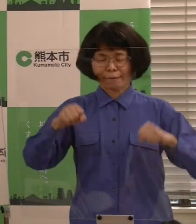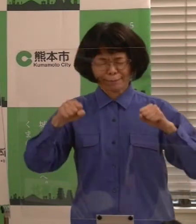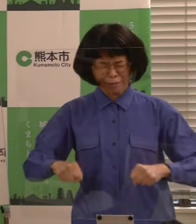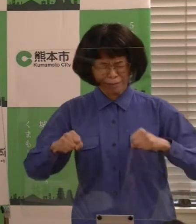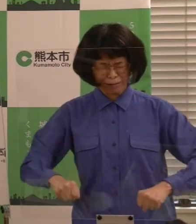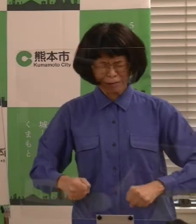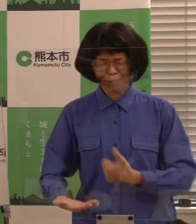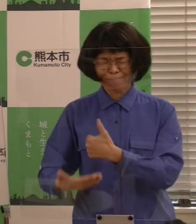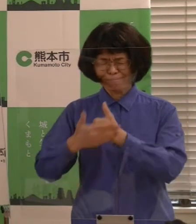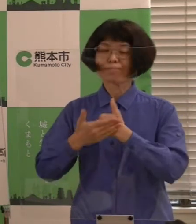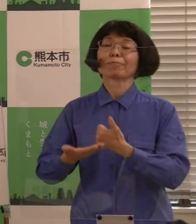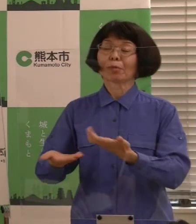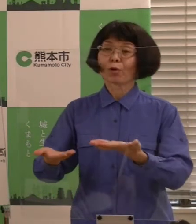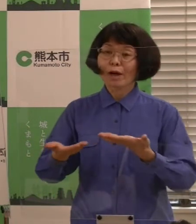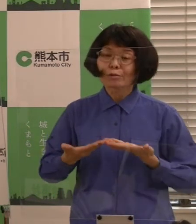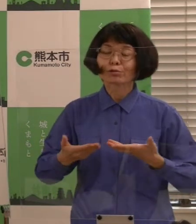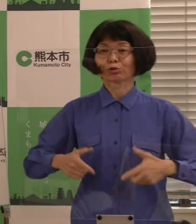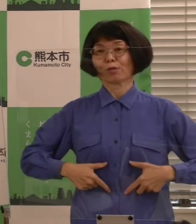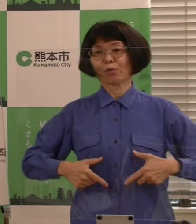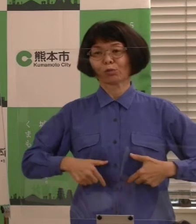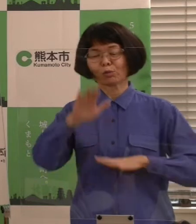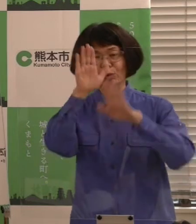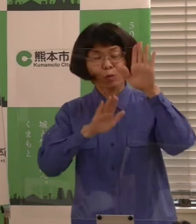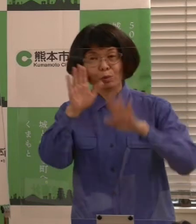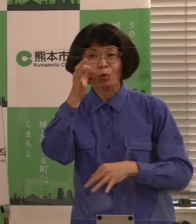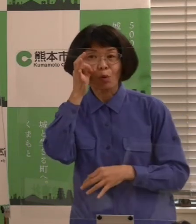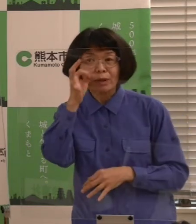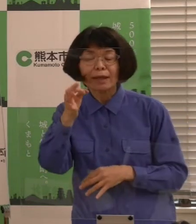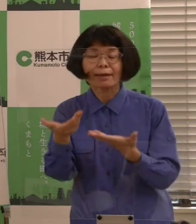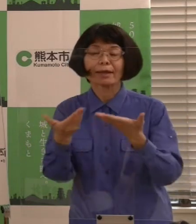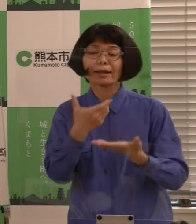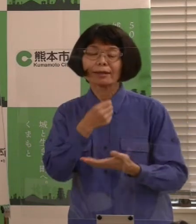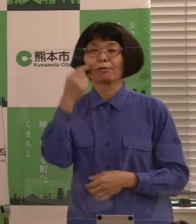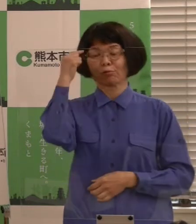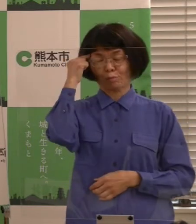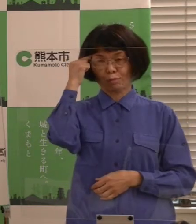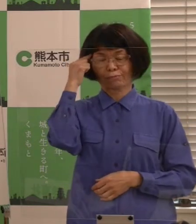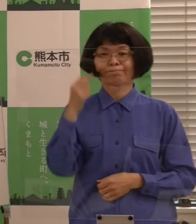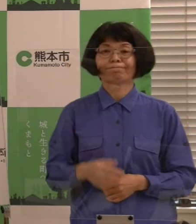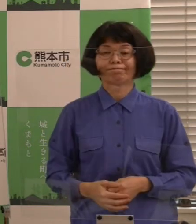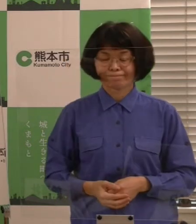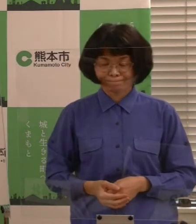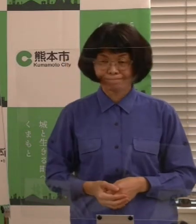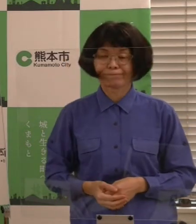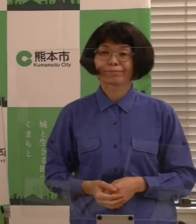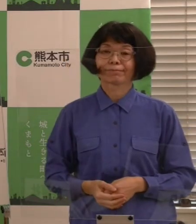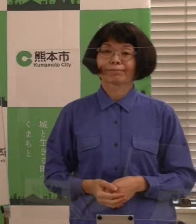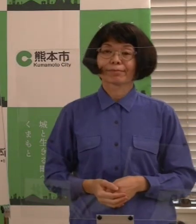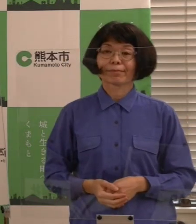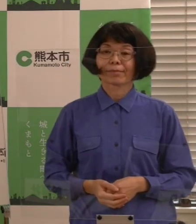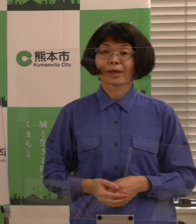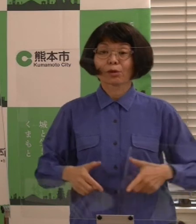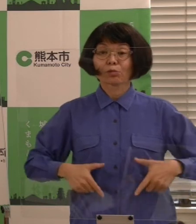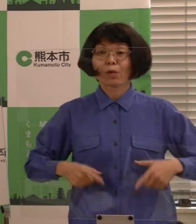り戻した熊本をぜひお感じいただきたいというふうに思っております。次に熊本城の夜